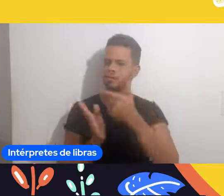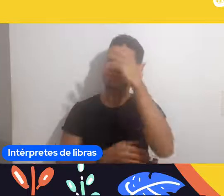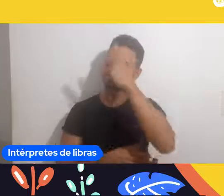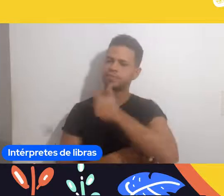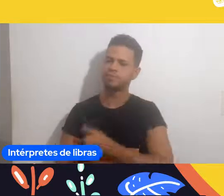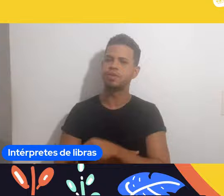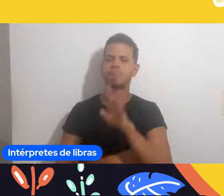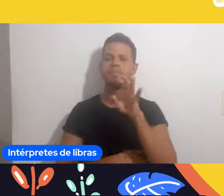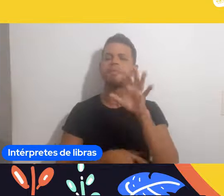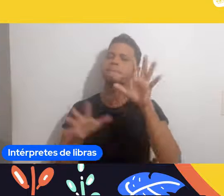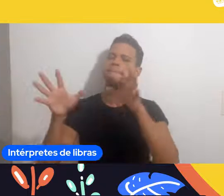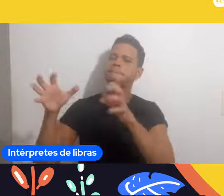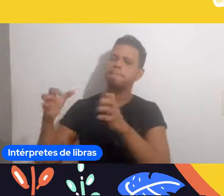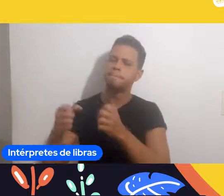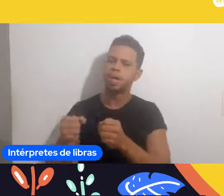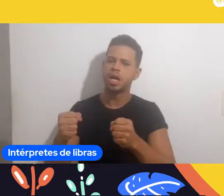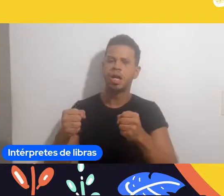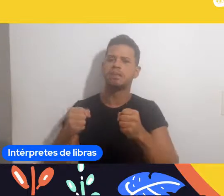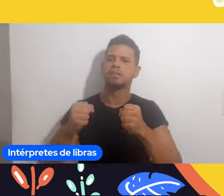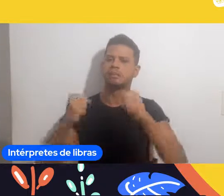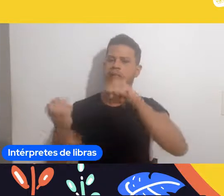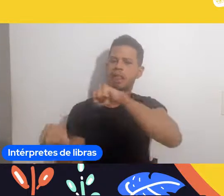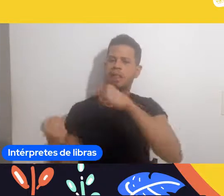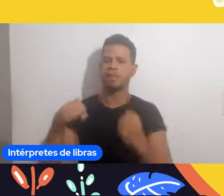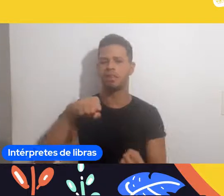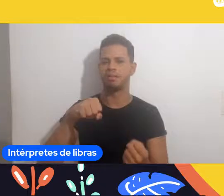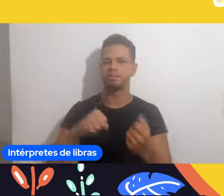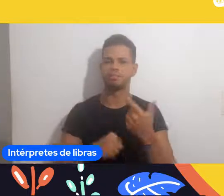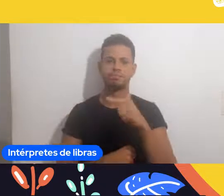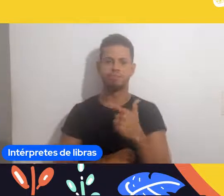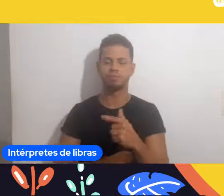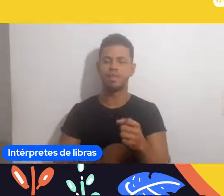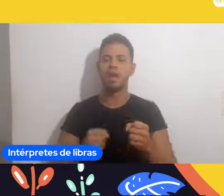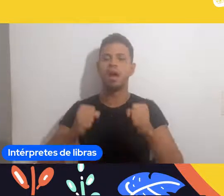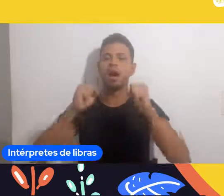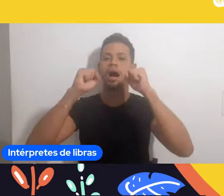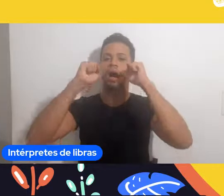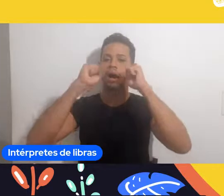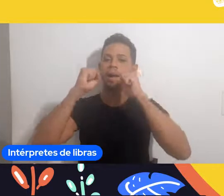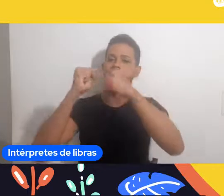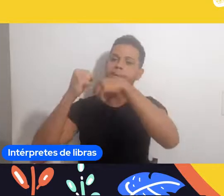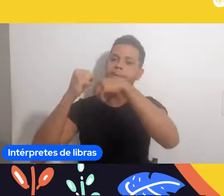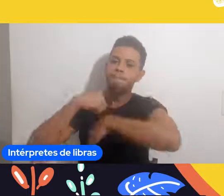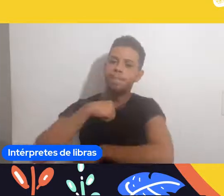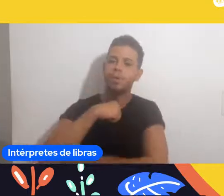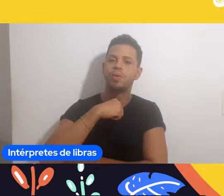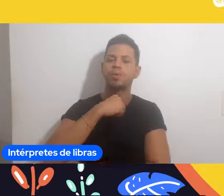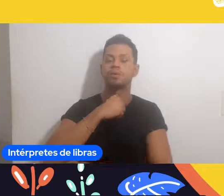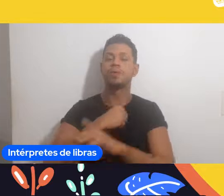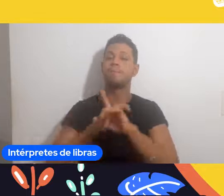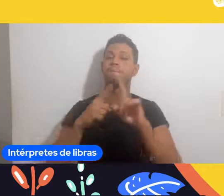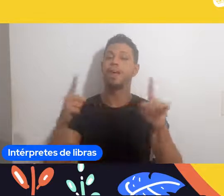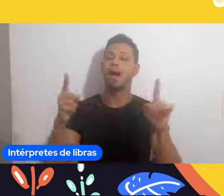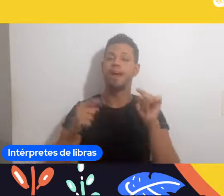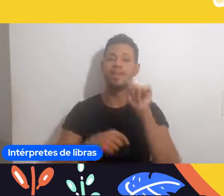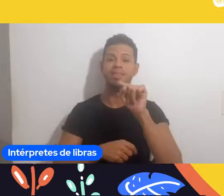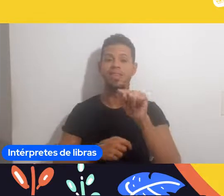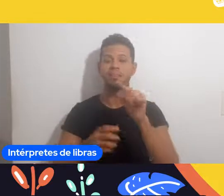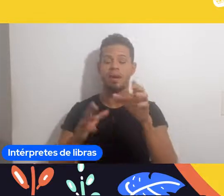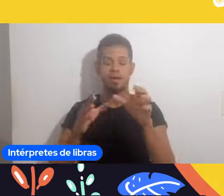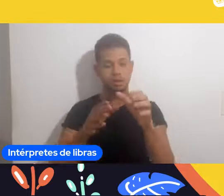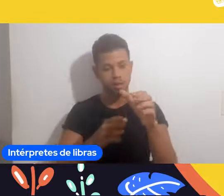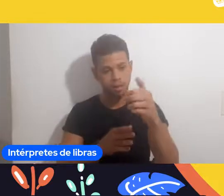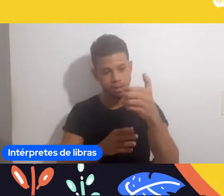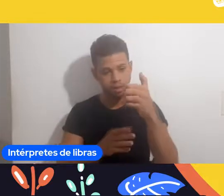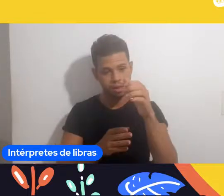pega, ele não derrama, né? Ele cabe na bolsa, mas ele impede que a criança perceba a diferença